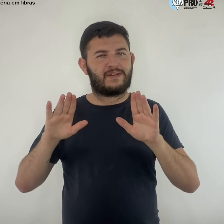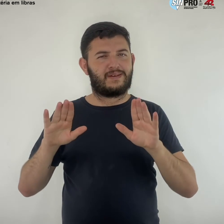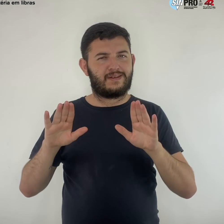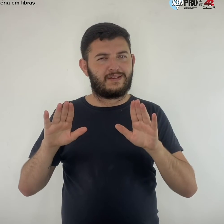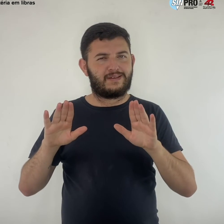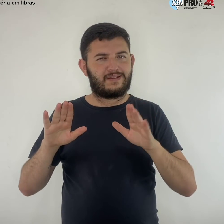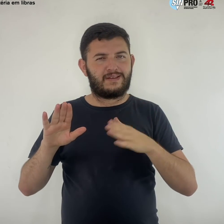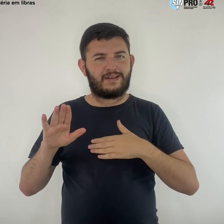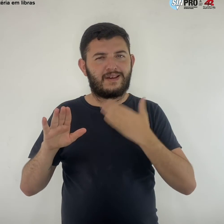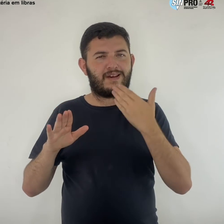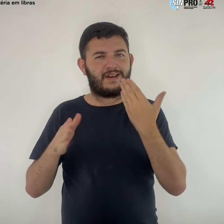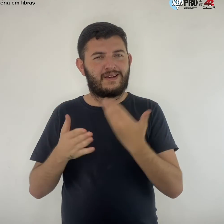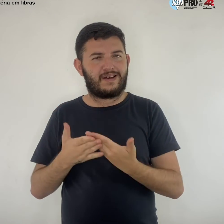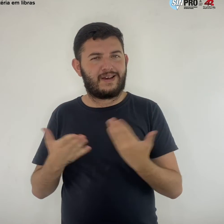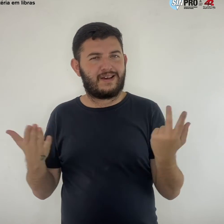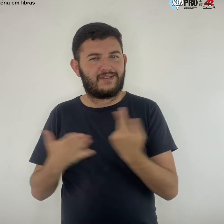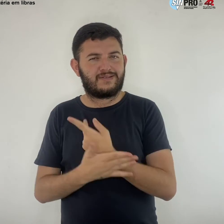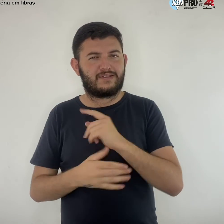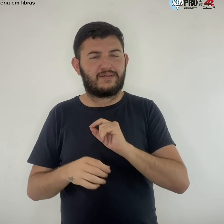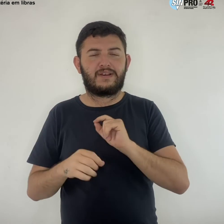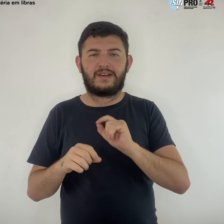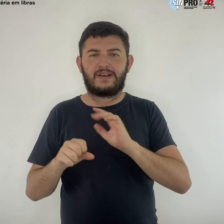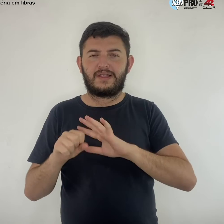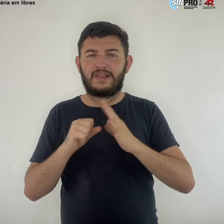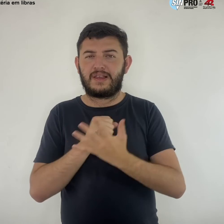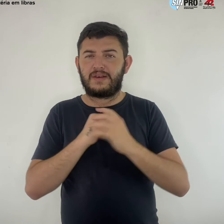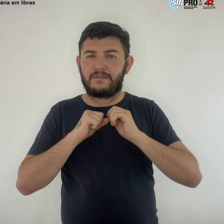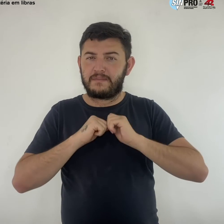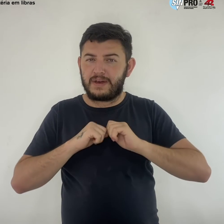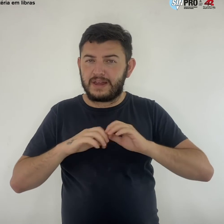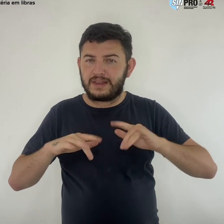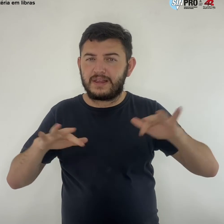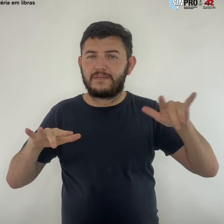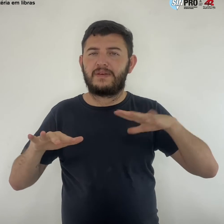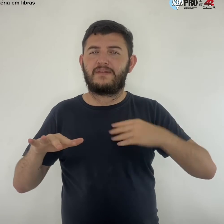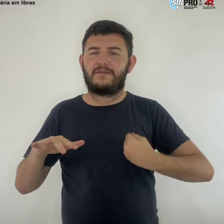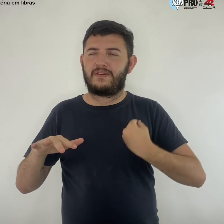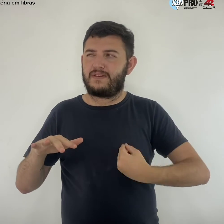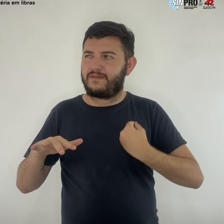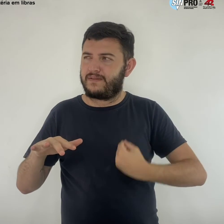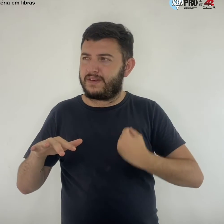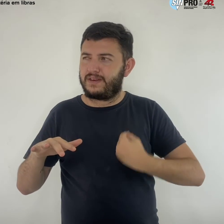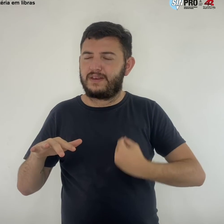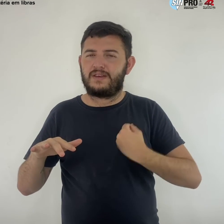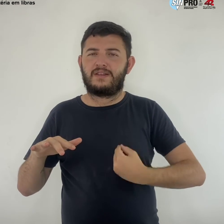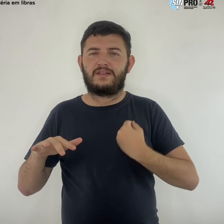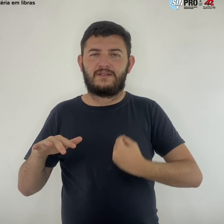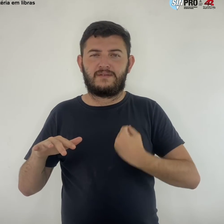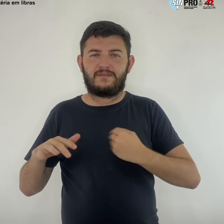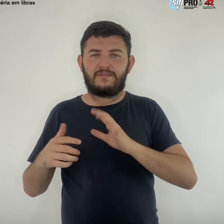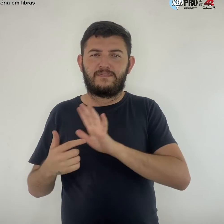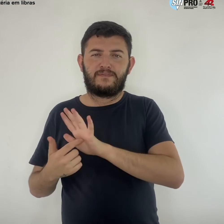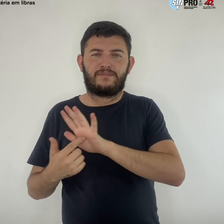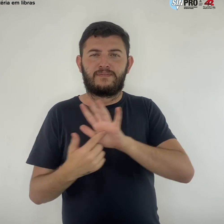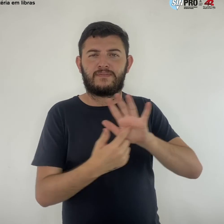ironia do destino, a mais mortal das pandemias, já vividas pela raça humana,